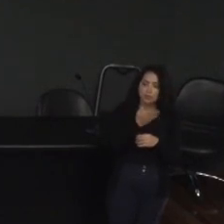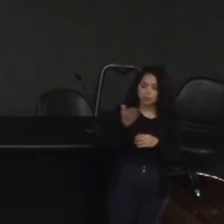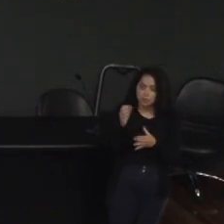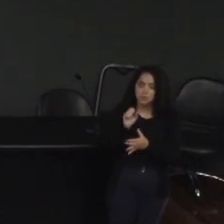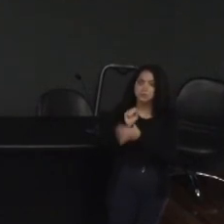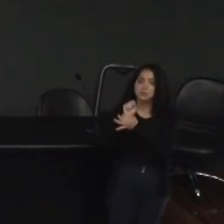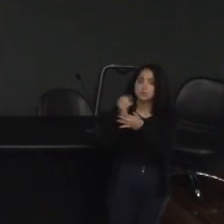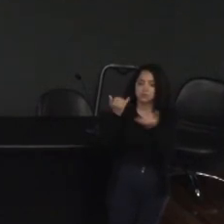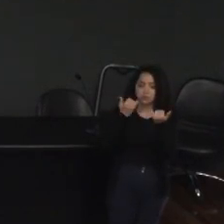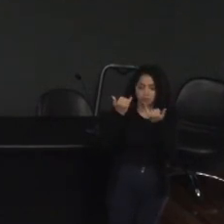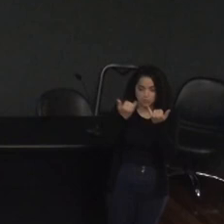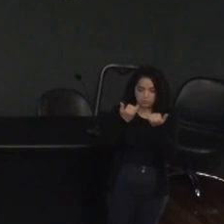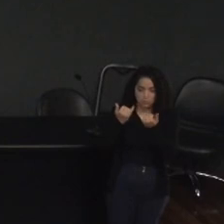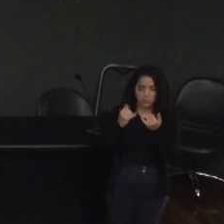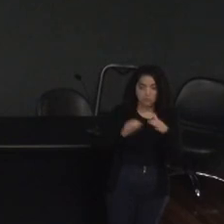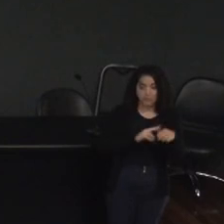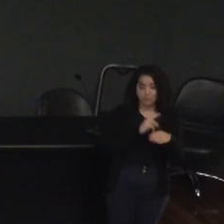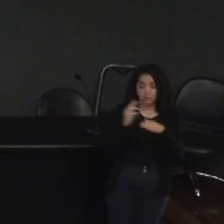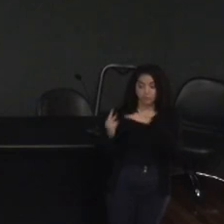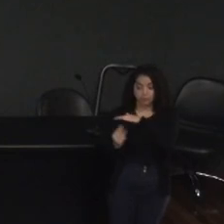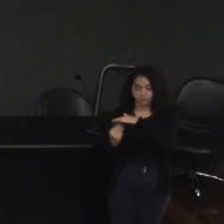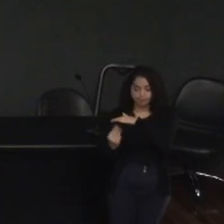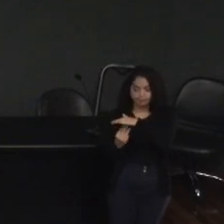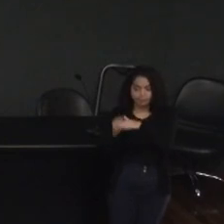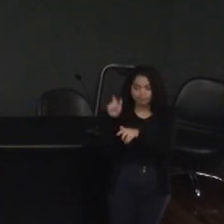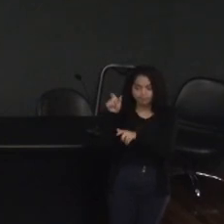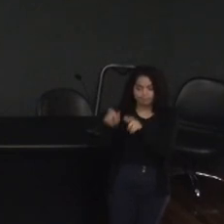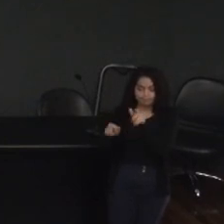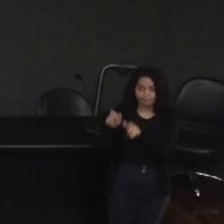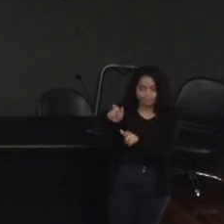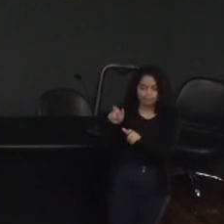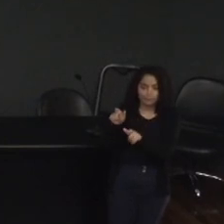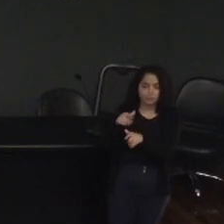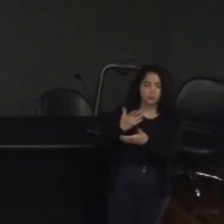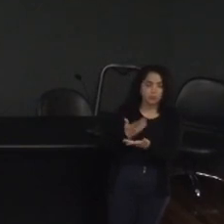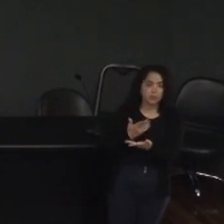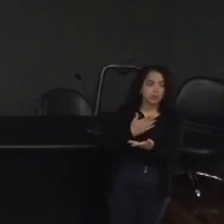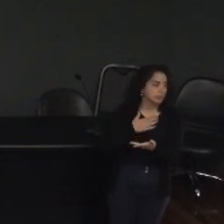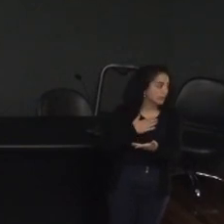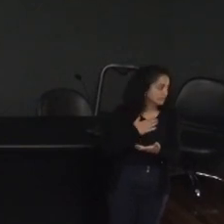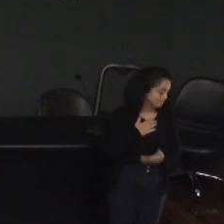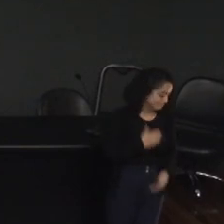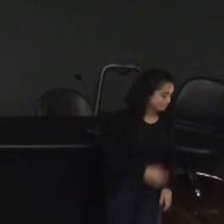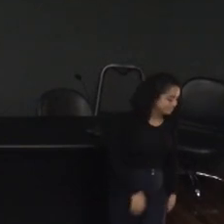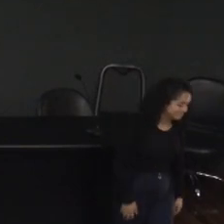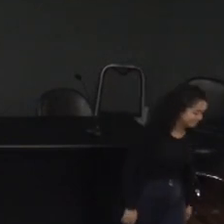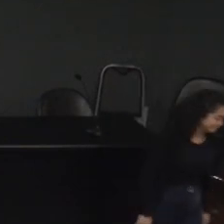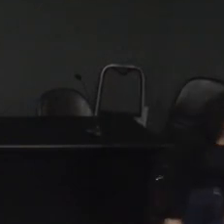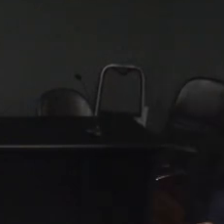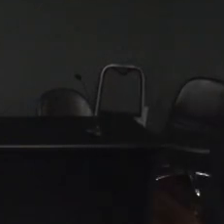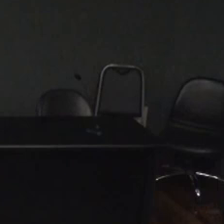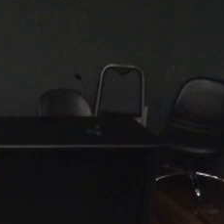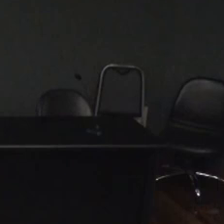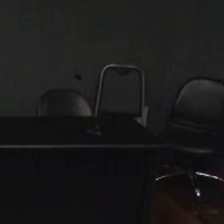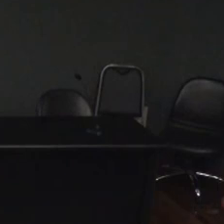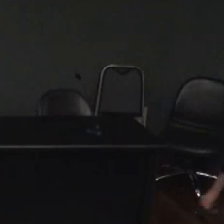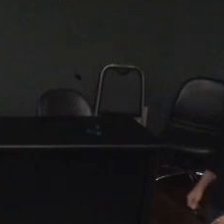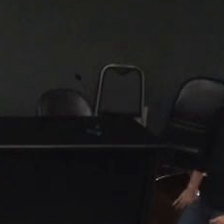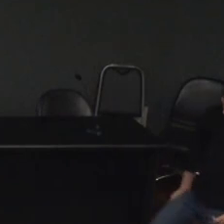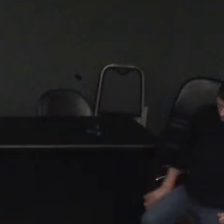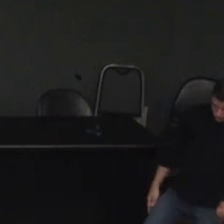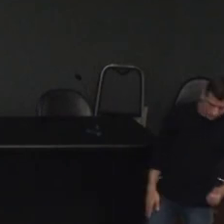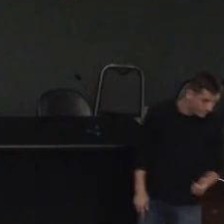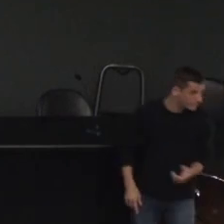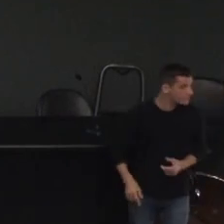segurança da informação mas quando vocês passam terceiros vocês têm que dizer se vocês não tem igual a mim vocês terão que ter né Porque caso